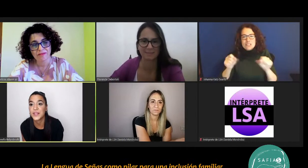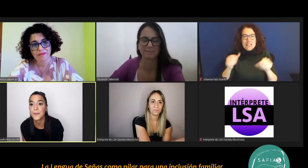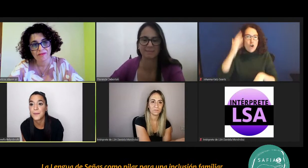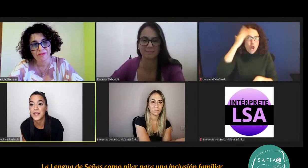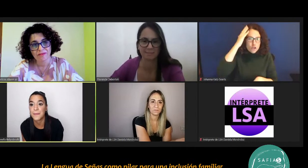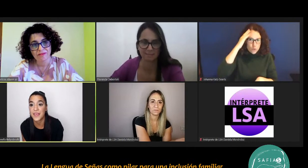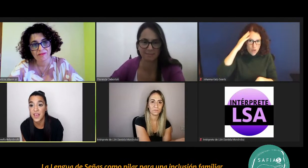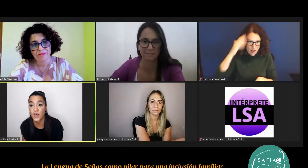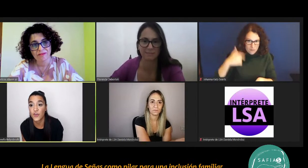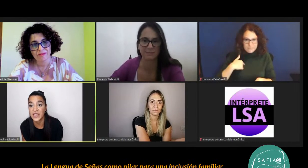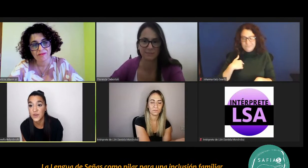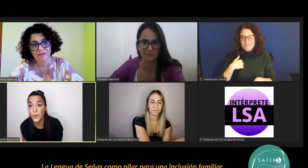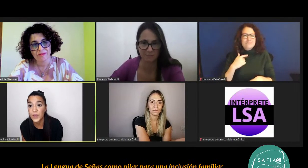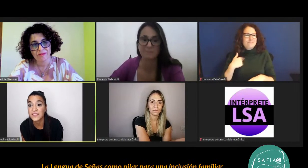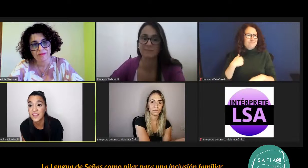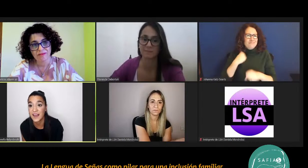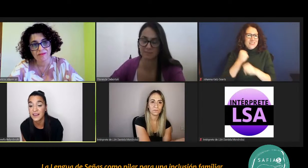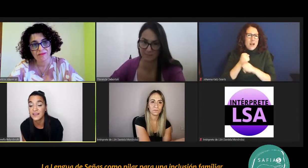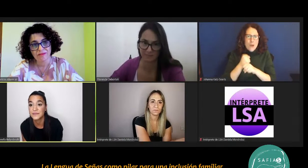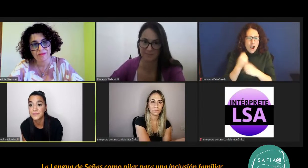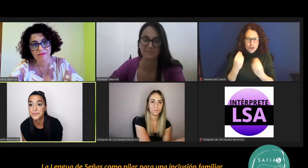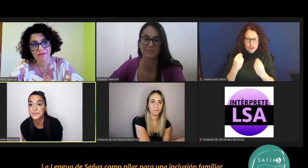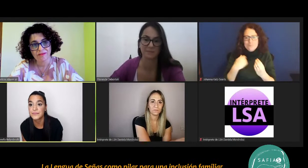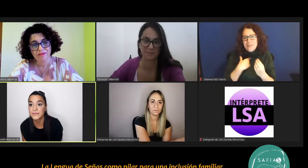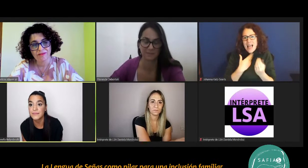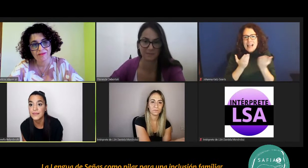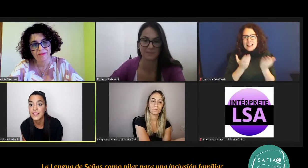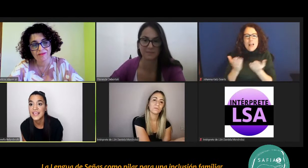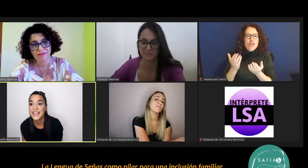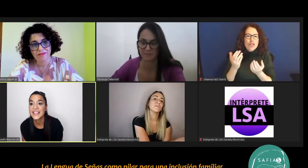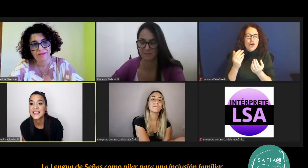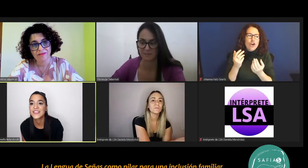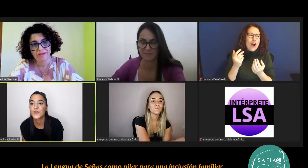Trabajando como intérprete mediadora lingüística.